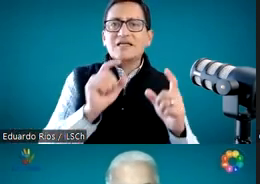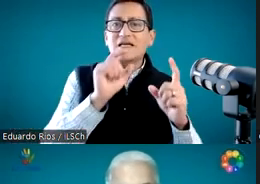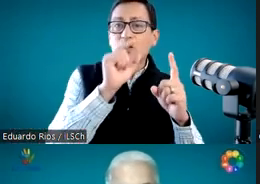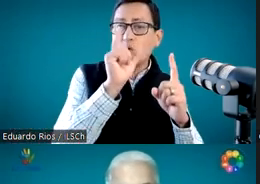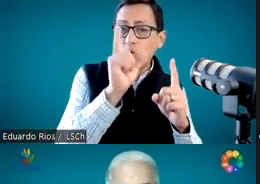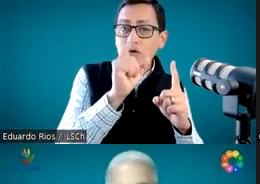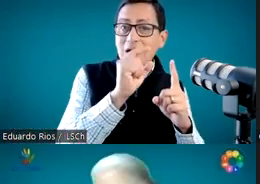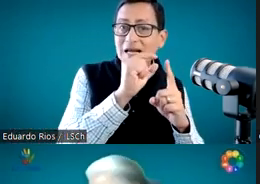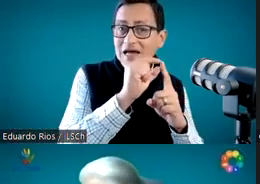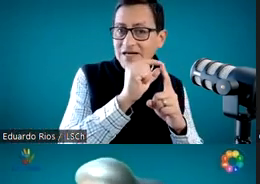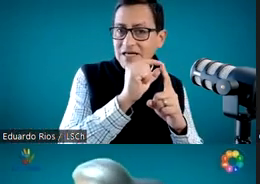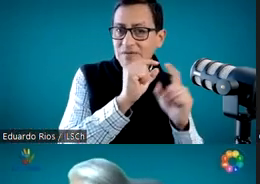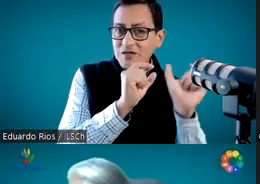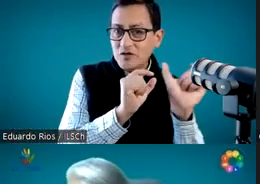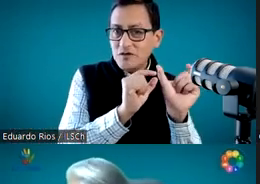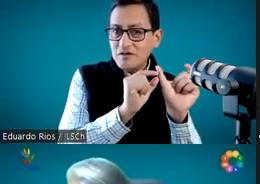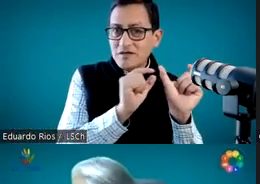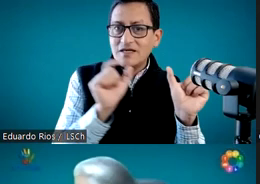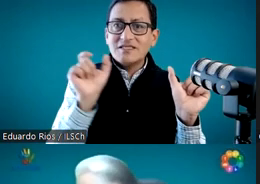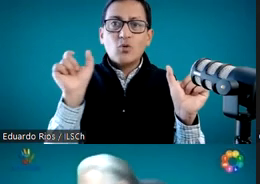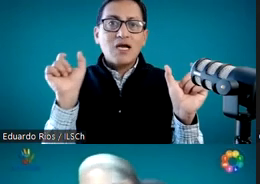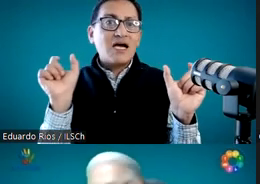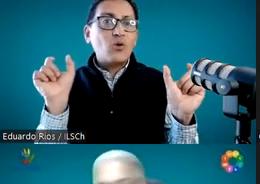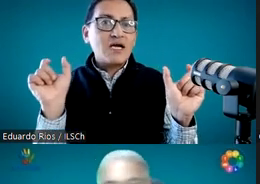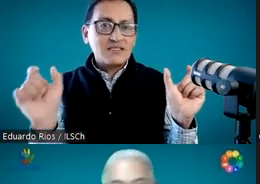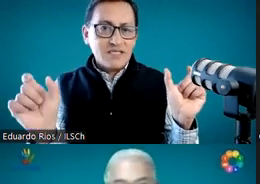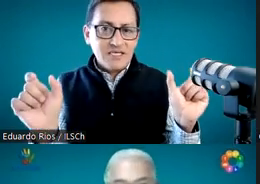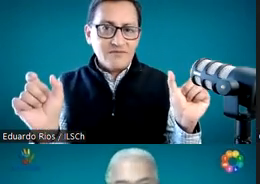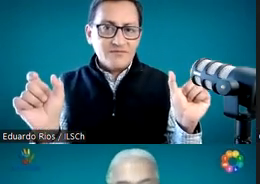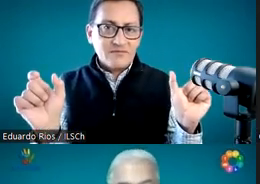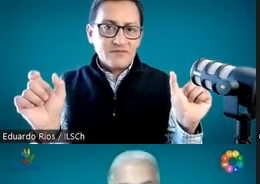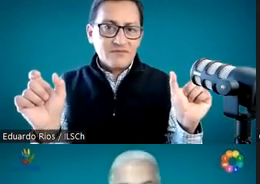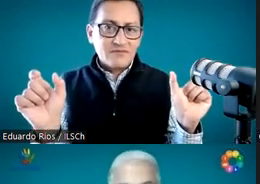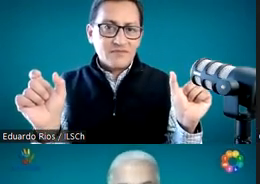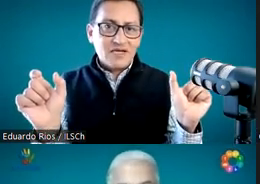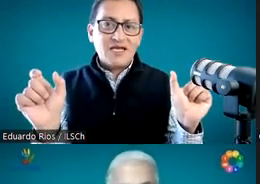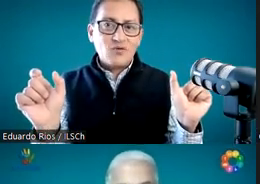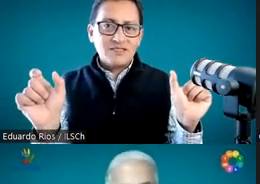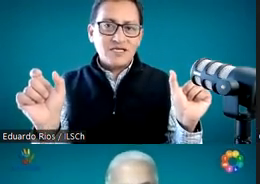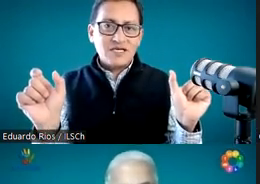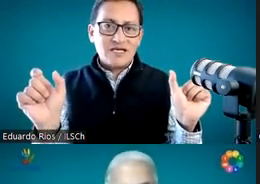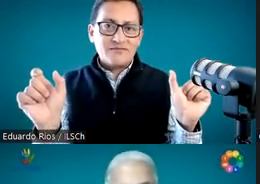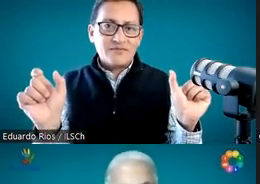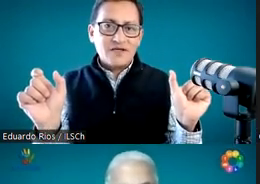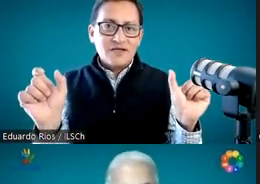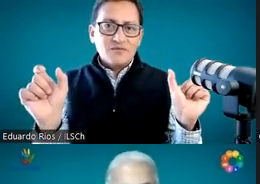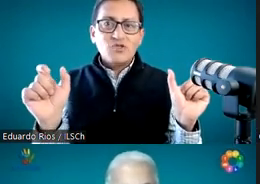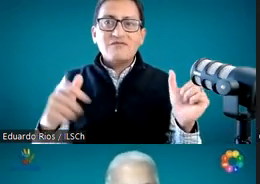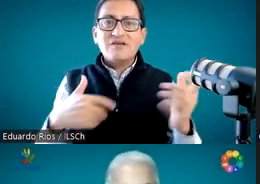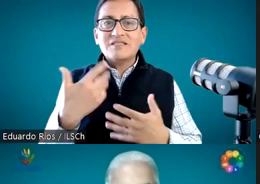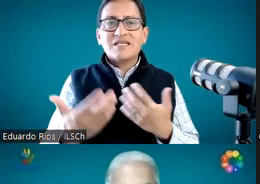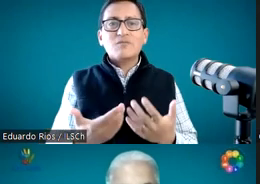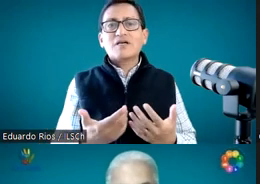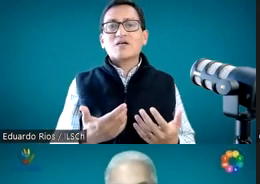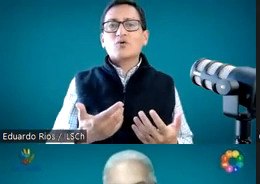idea de que una palabra en español es igual a una seña en lengua de señas chilena.